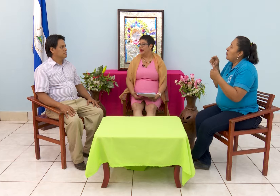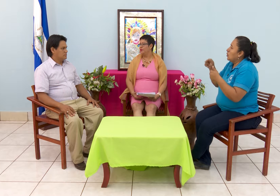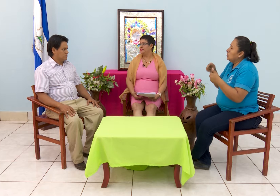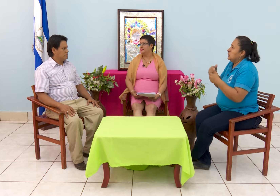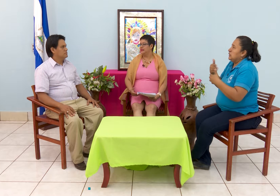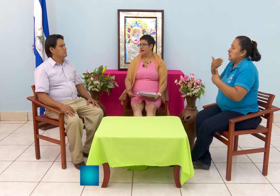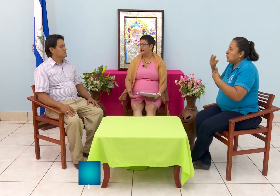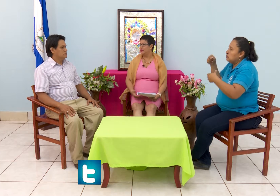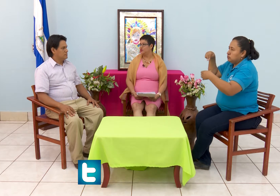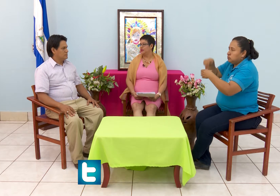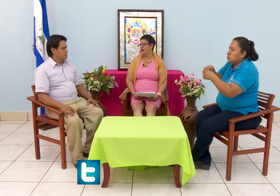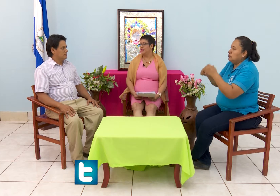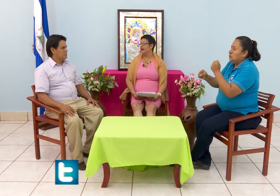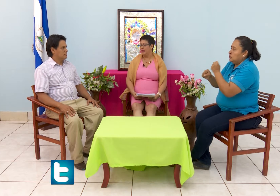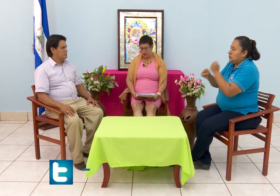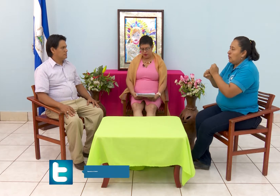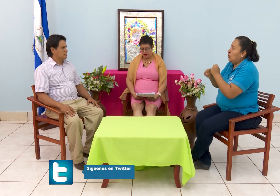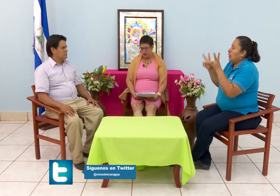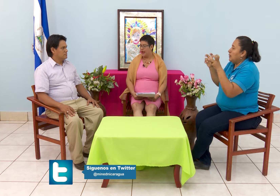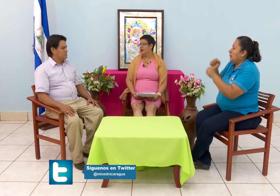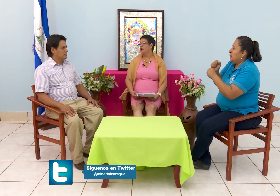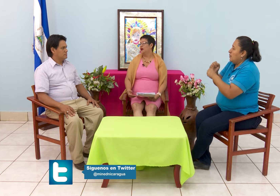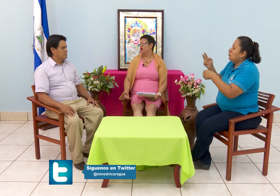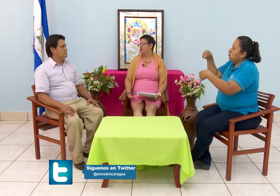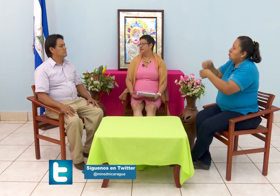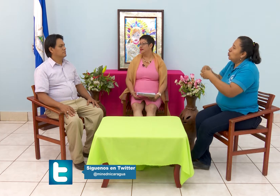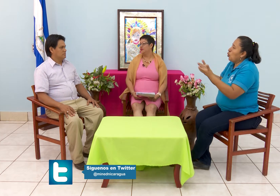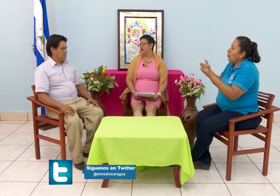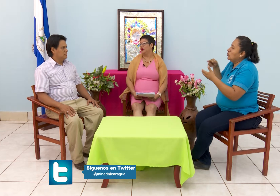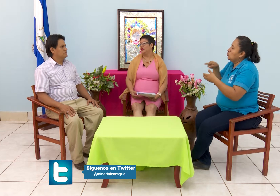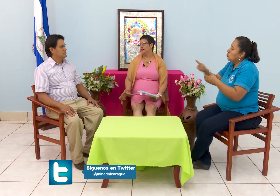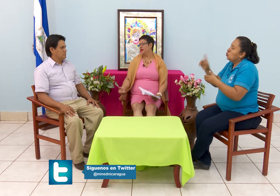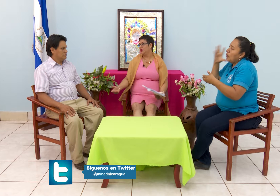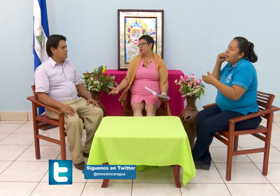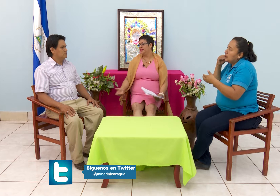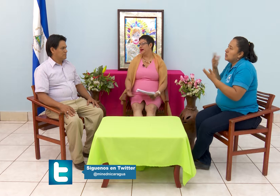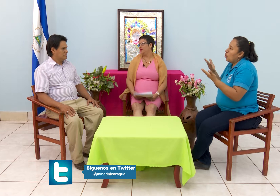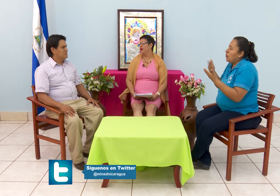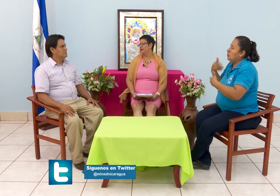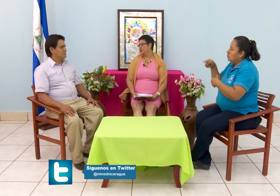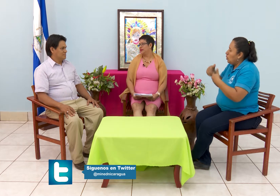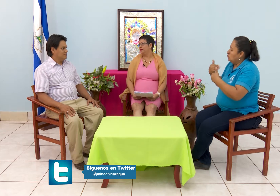digamos, insertarte a la sociedad en el ámbito laboral, cómo ha sido y cómo has llegado hasta donde estás hoy.